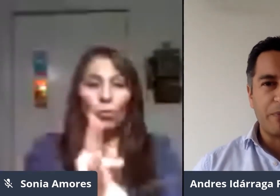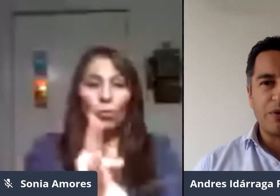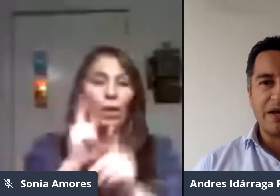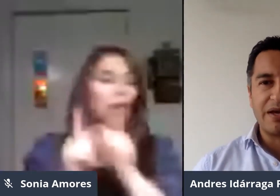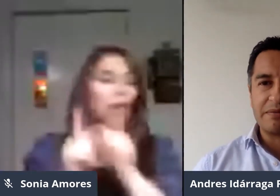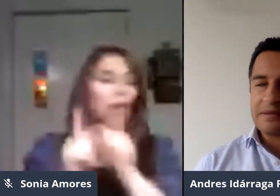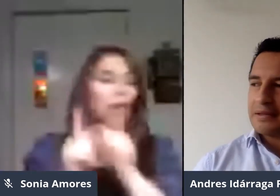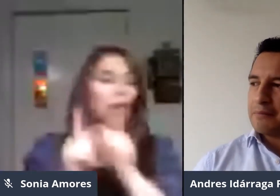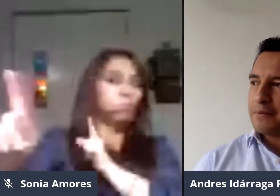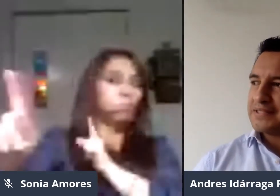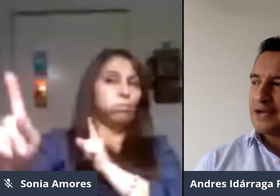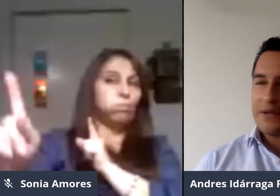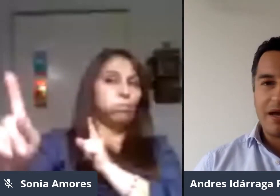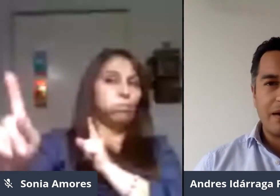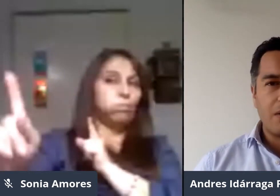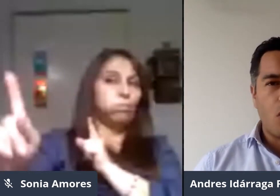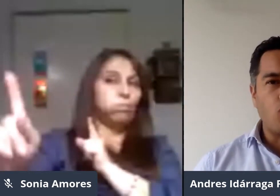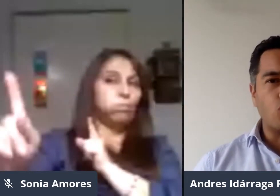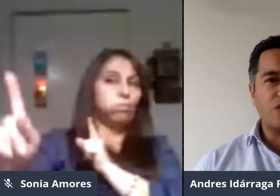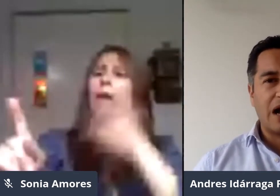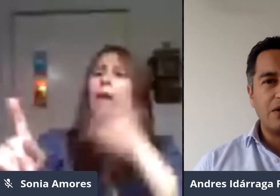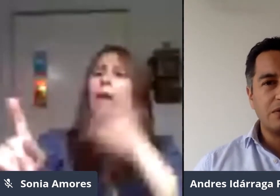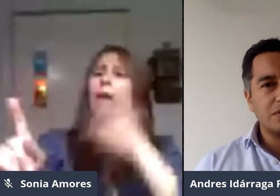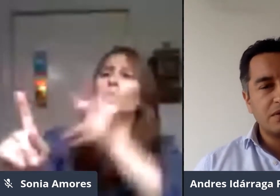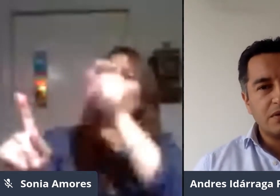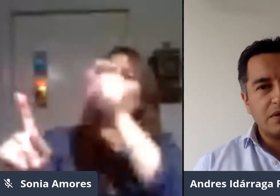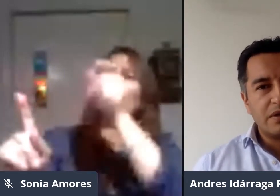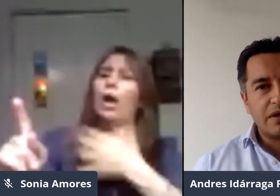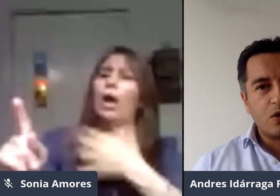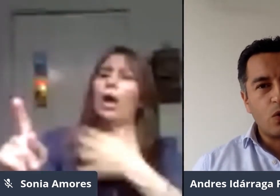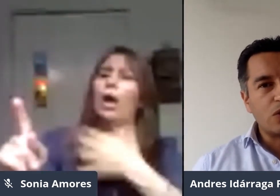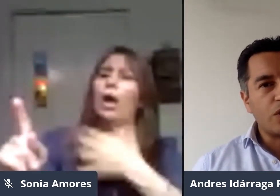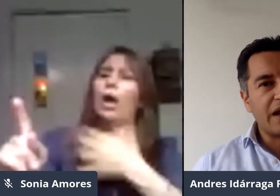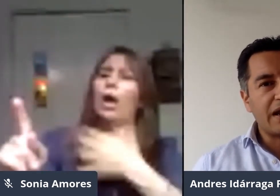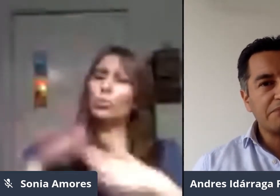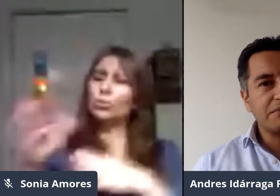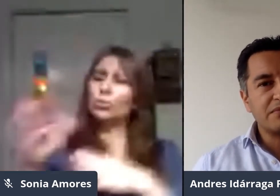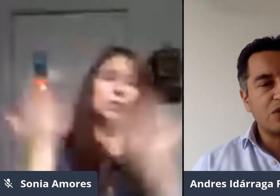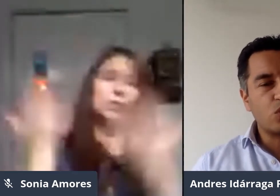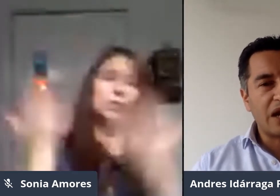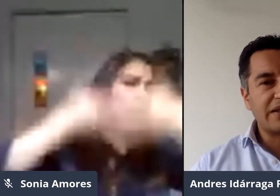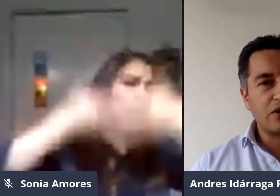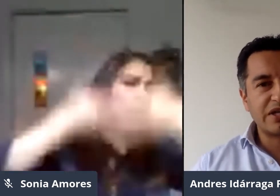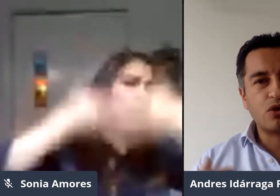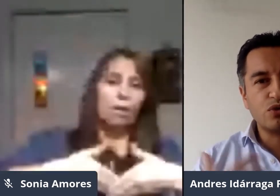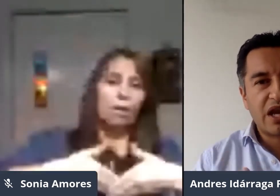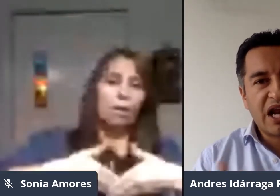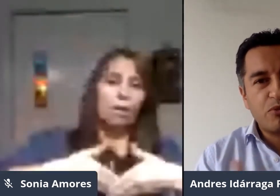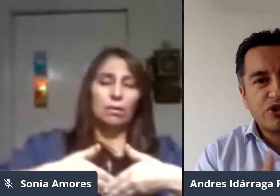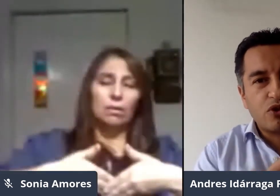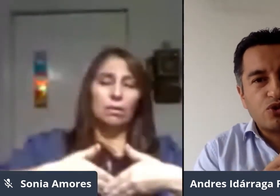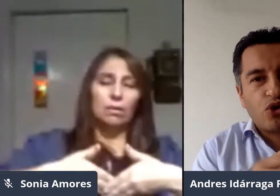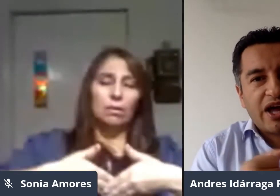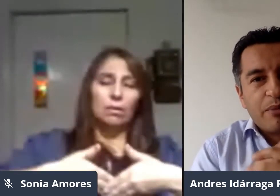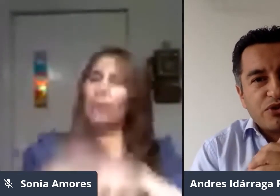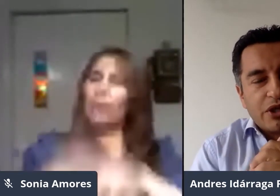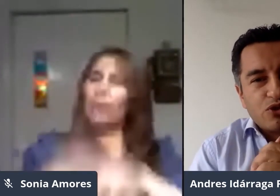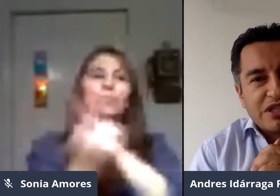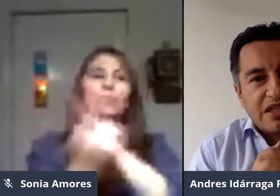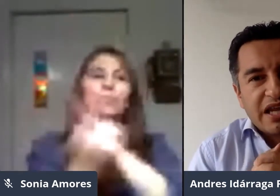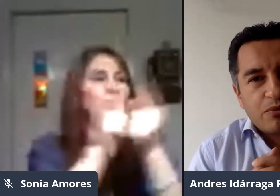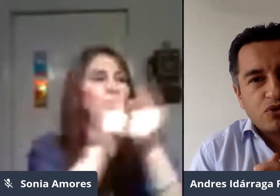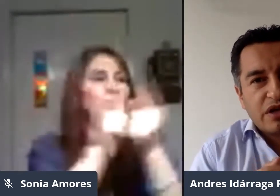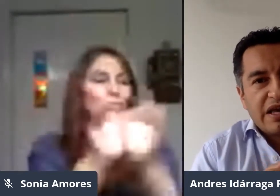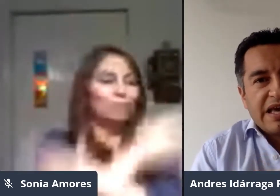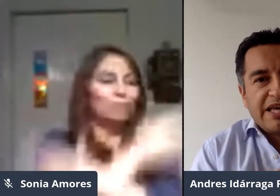el cuerpo que se había ocultado cuando era natural que nos encontráramos, que nos tocáramos,